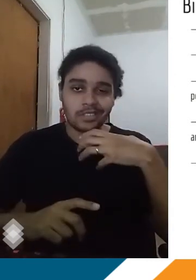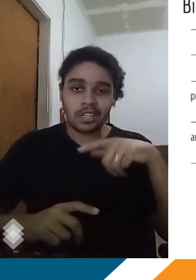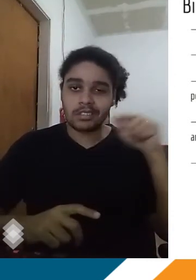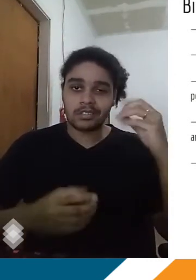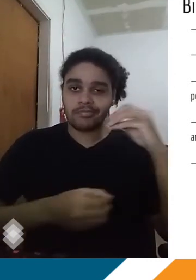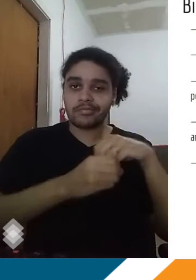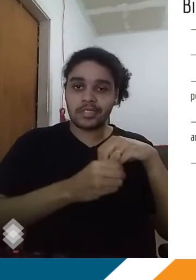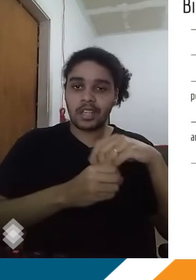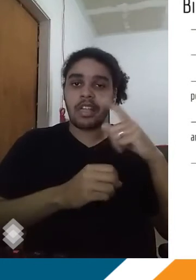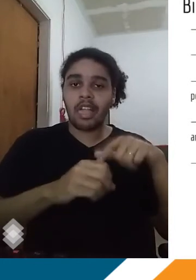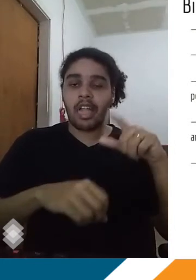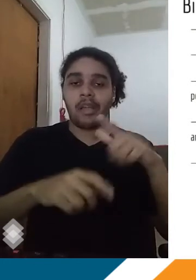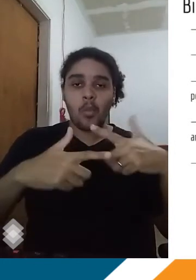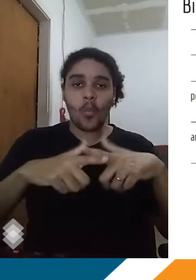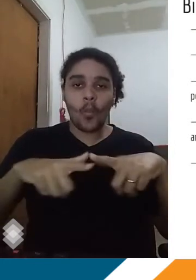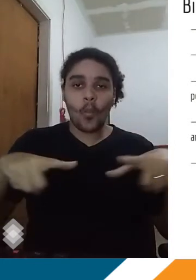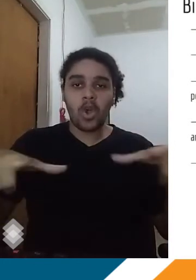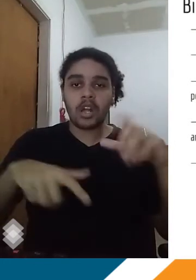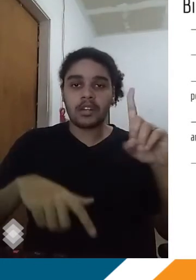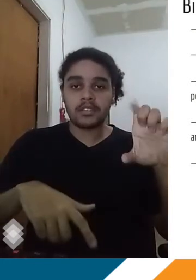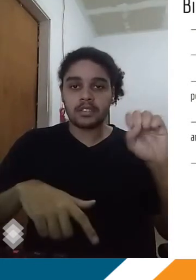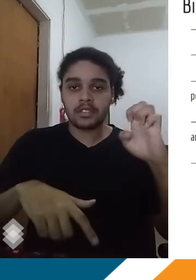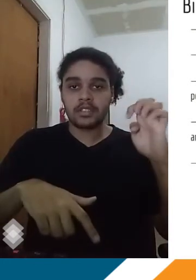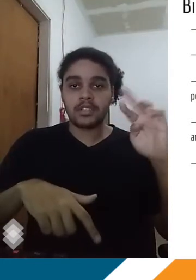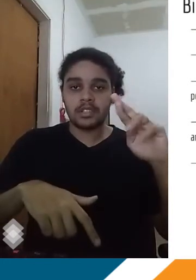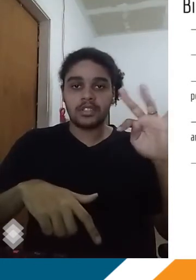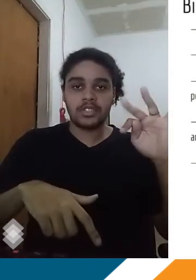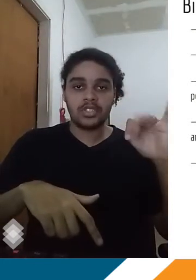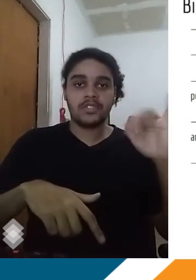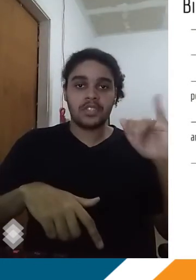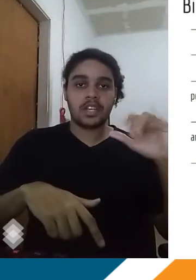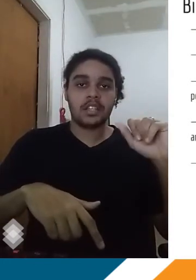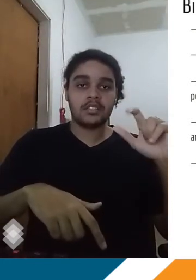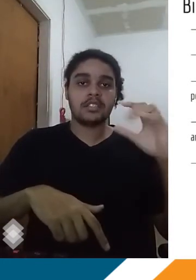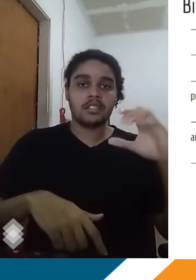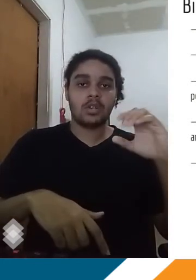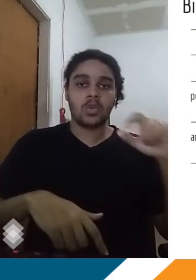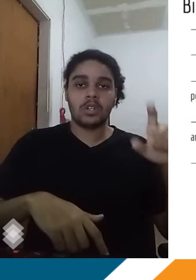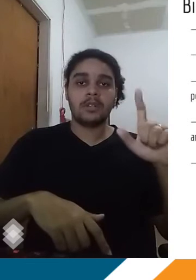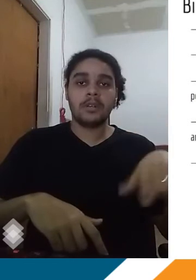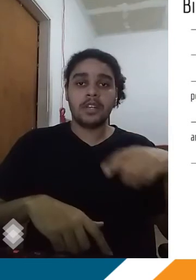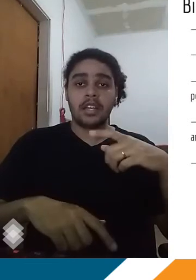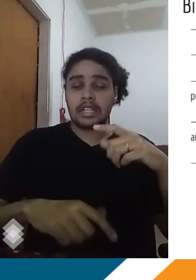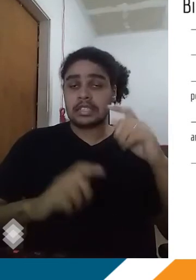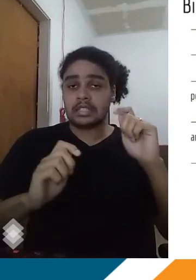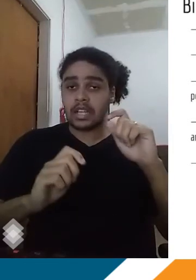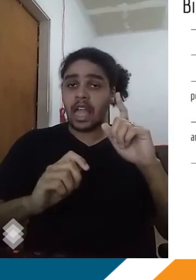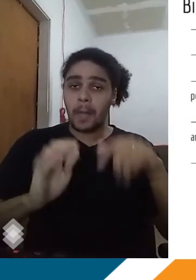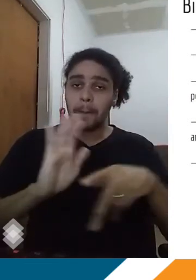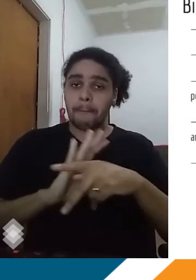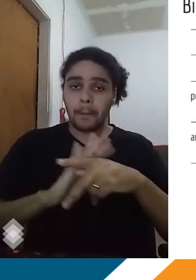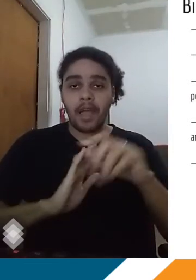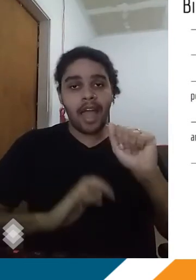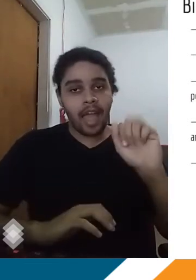desse bioma, que é a questão da desertificação. Né? A desertificação ela atinge principalmente as áreas de clima árido e